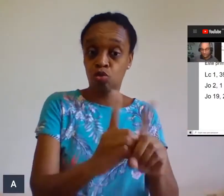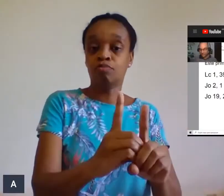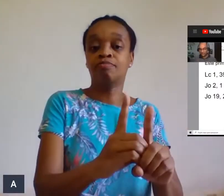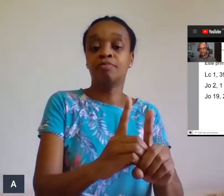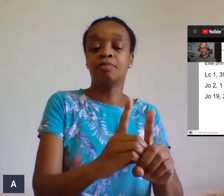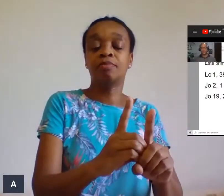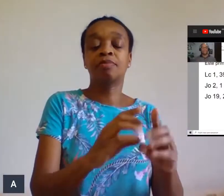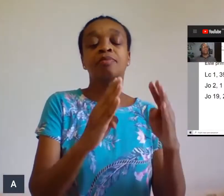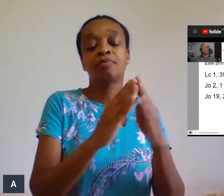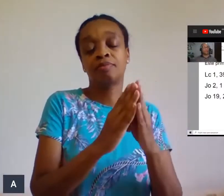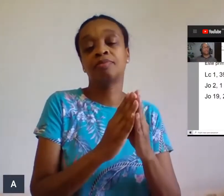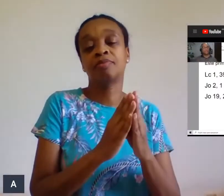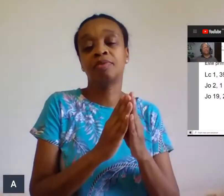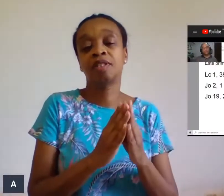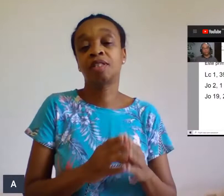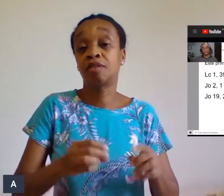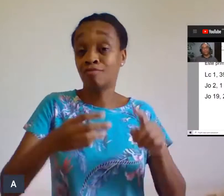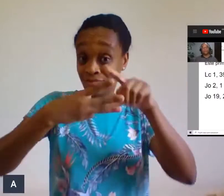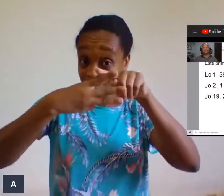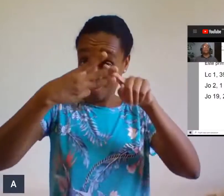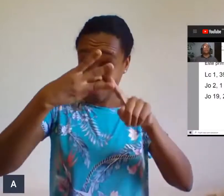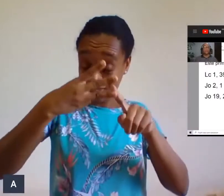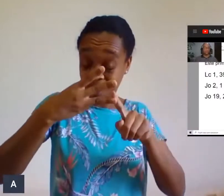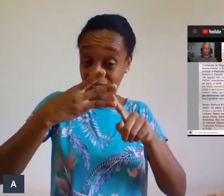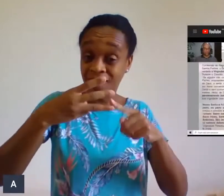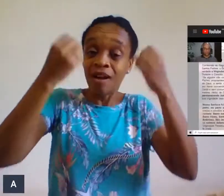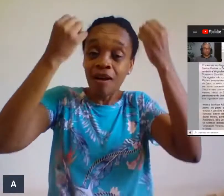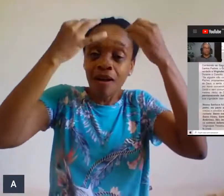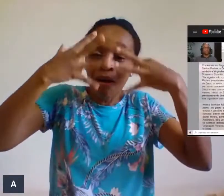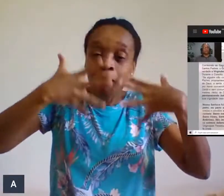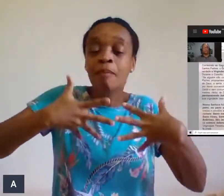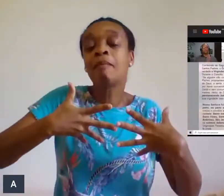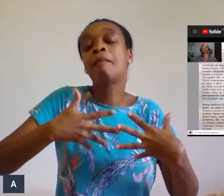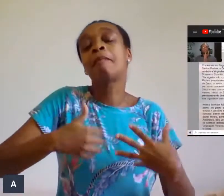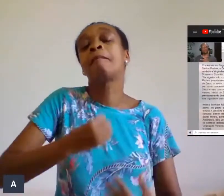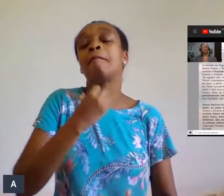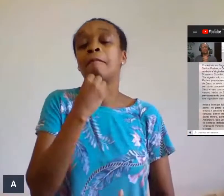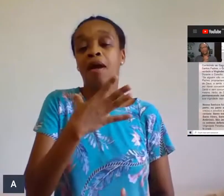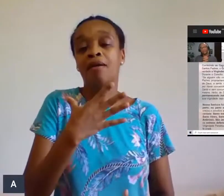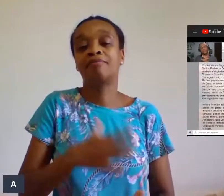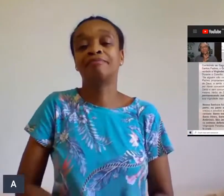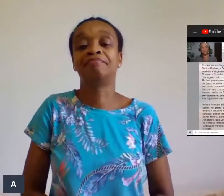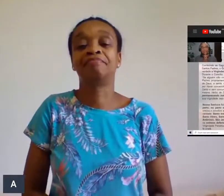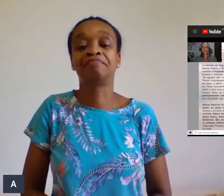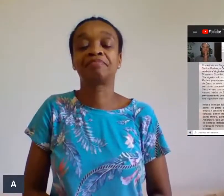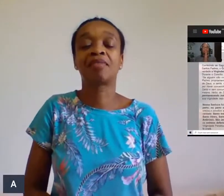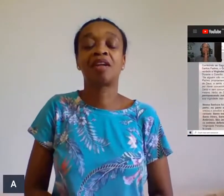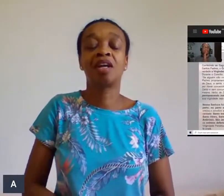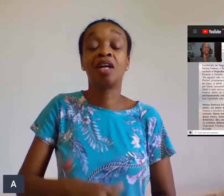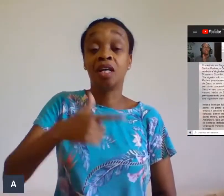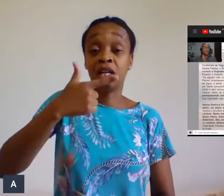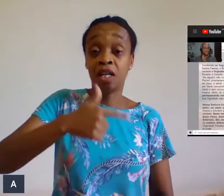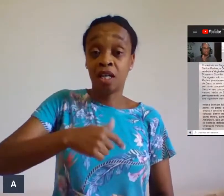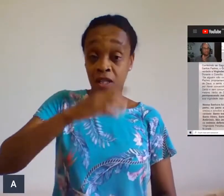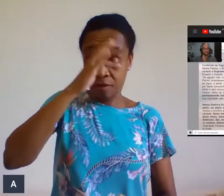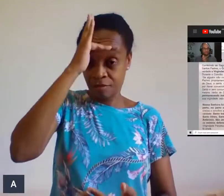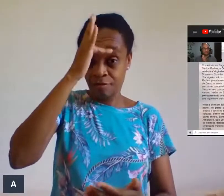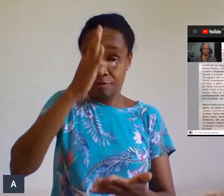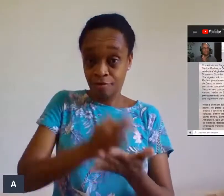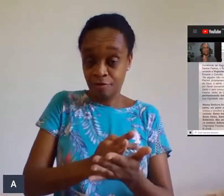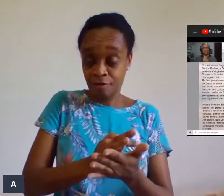passagens bíblicas que explanam muito bem o primeiro dogma. Para o segundo dogma, temos a virgindade de